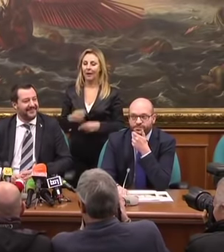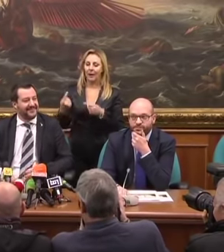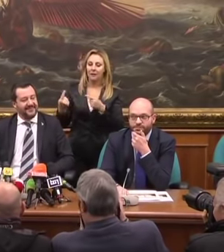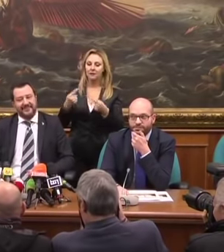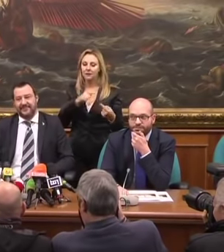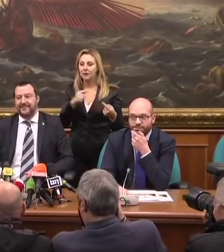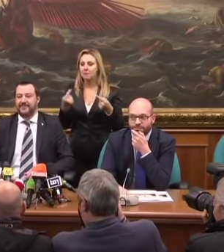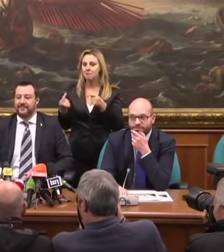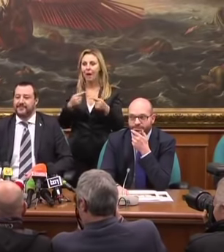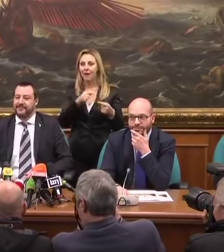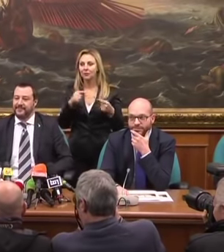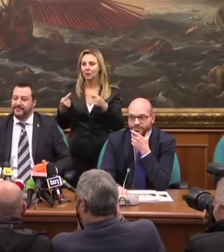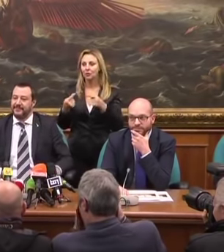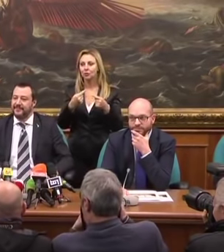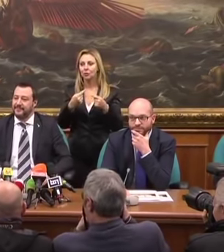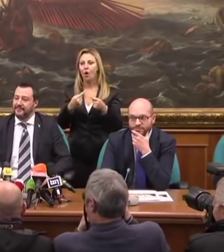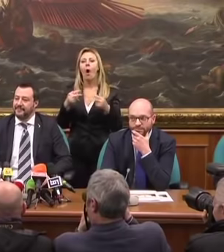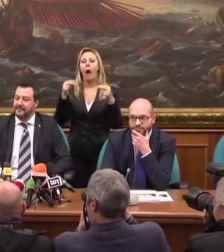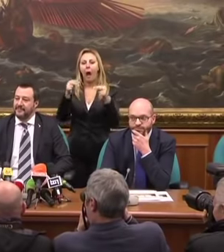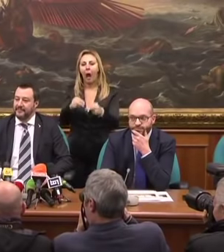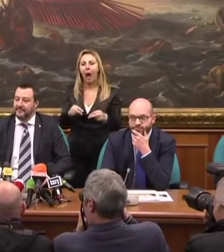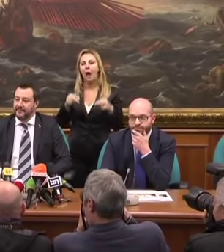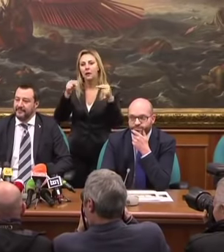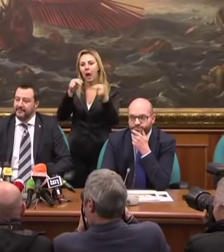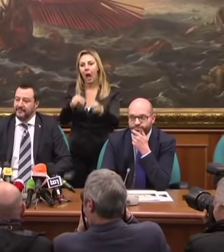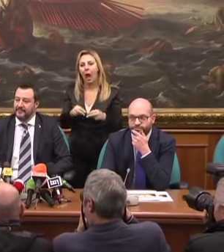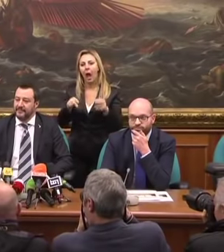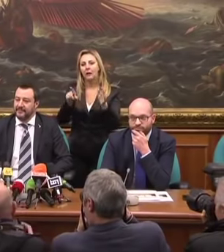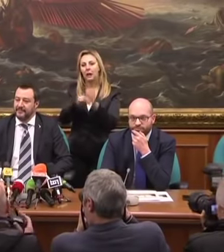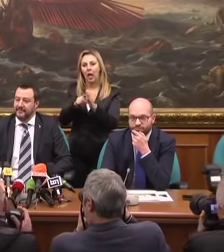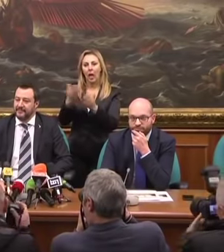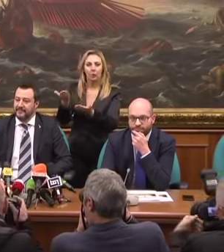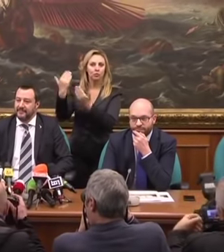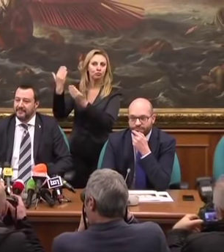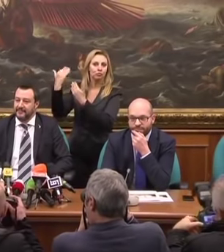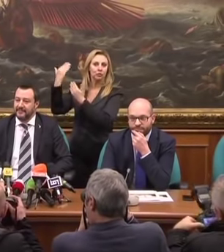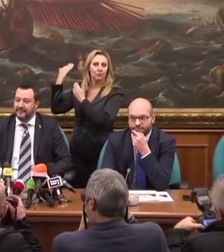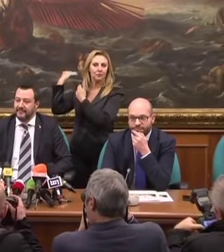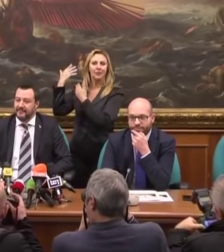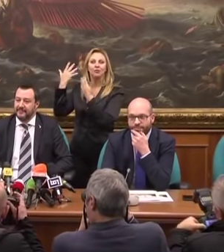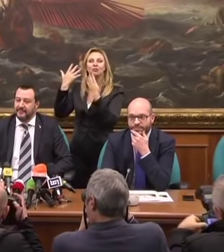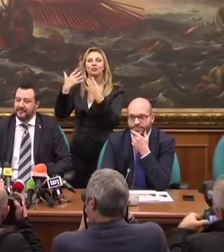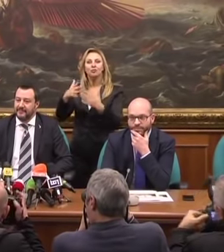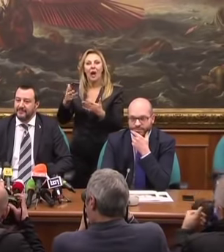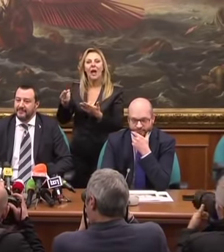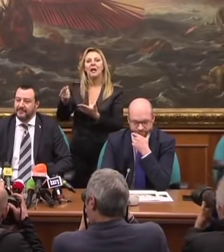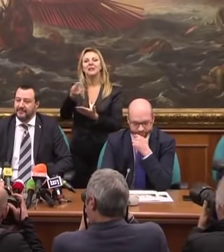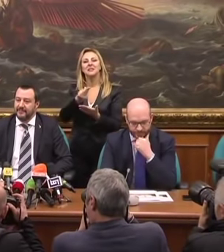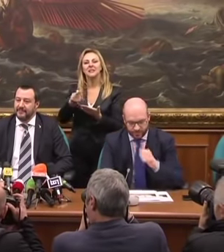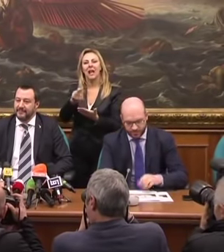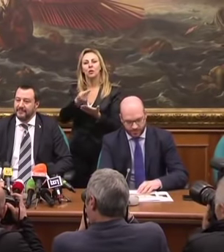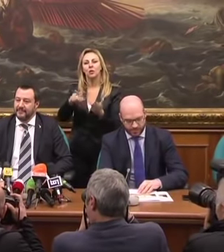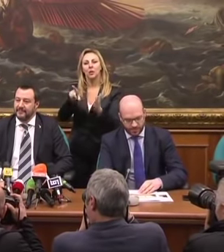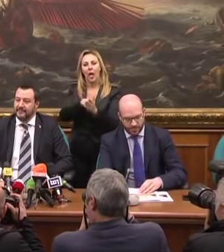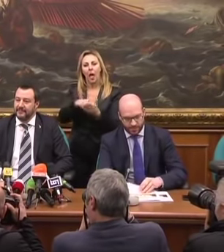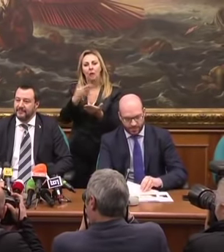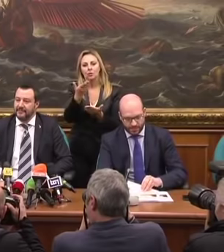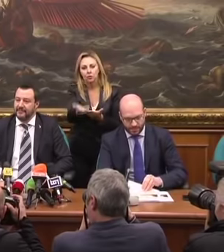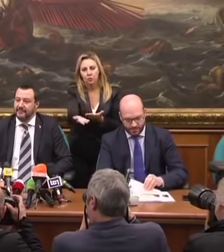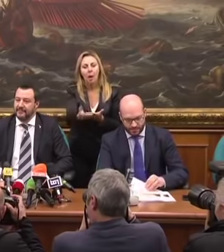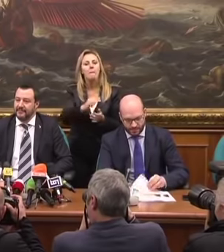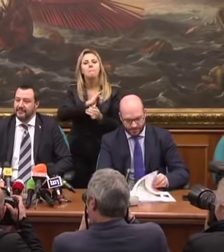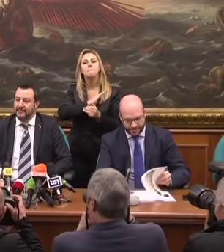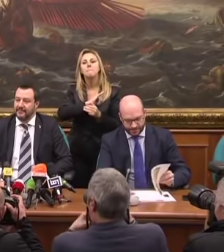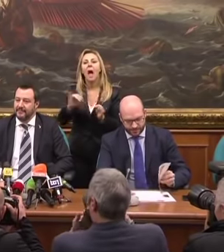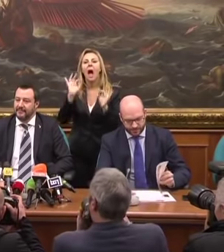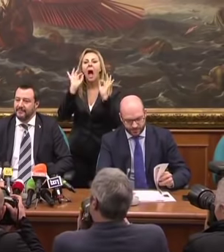dibattito aperto da anni, nelle precedenti legislature erano stati presentati diversi progetti di legge, ma non hanno mai